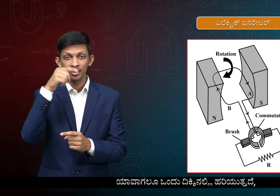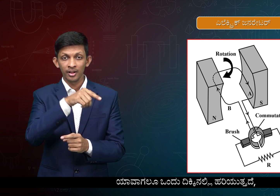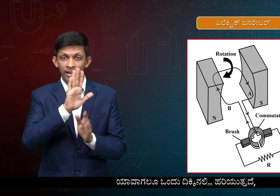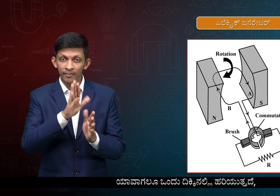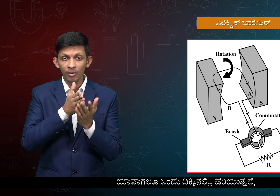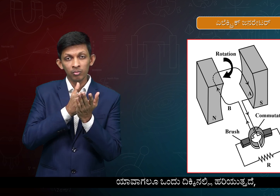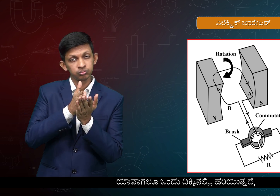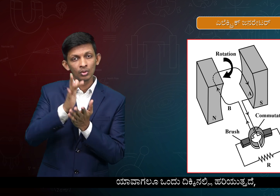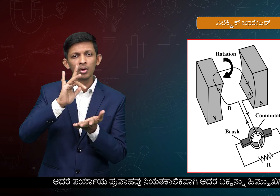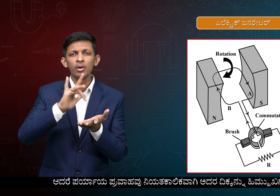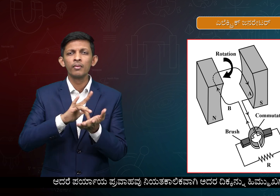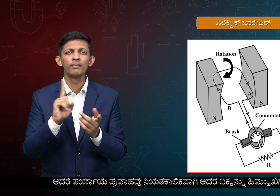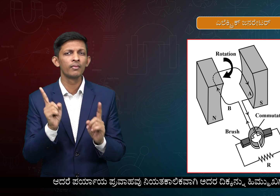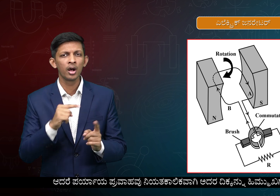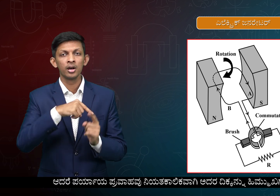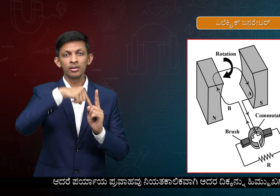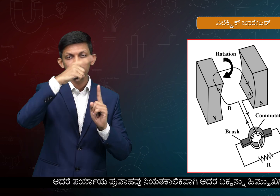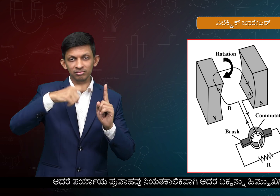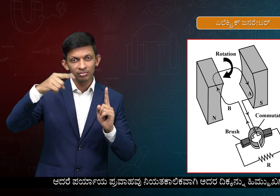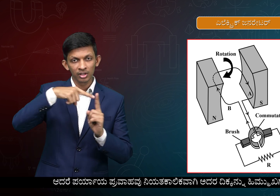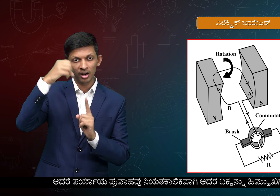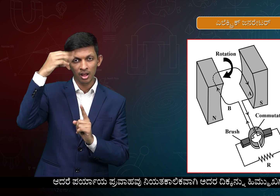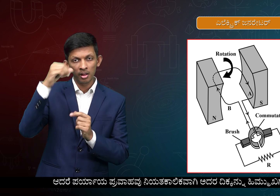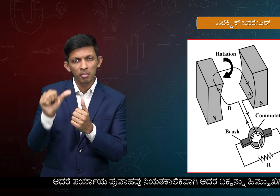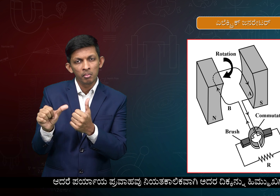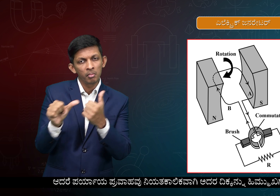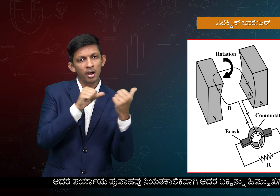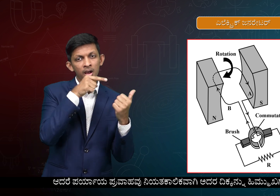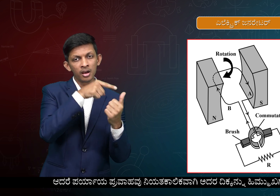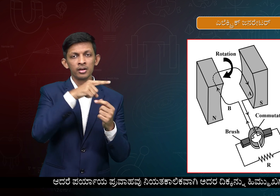ಹರಿಯುತ್ತದೆ, ಆದರೆ ಪರ್ಯಾಯ ಪ್ರವಾಹವು